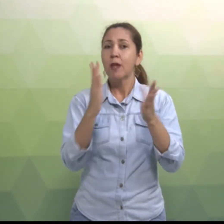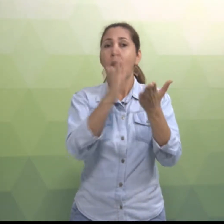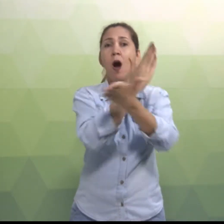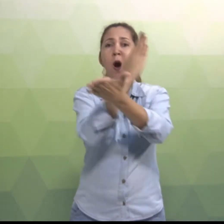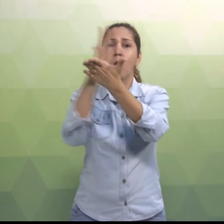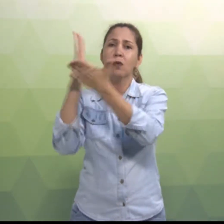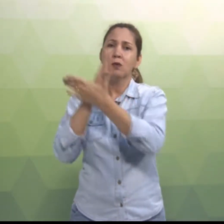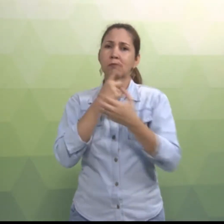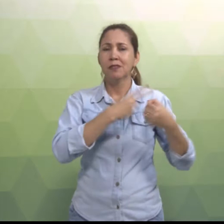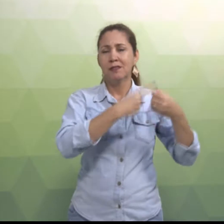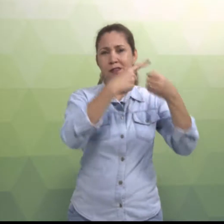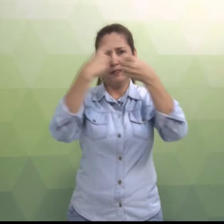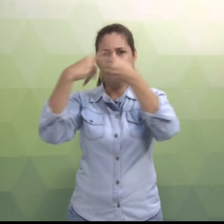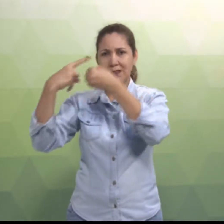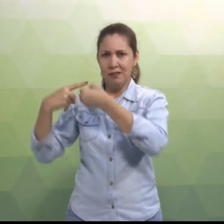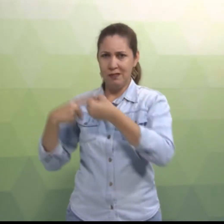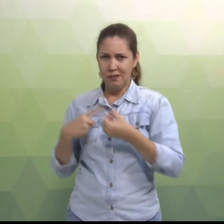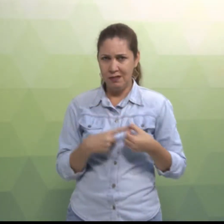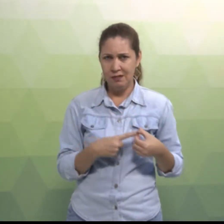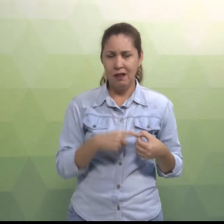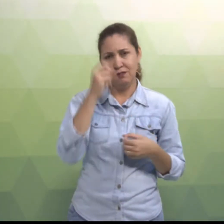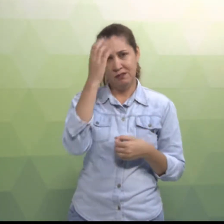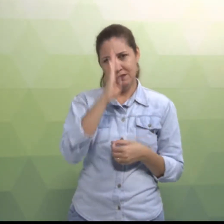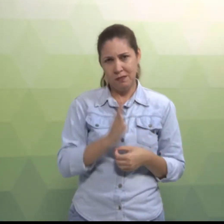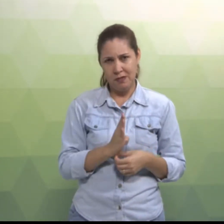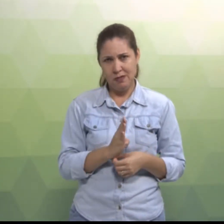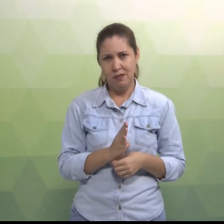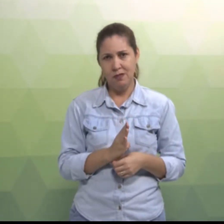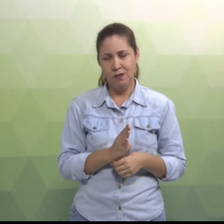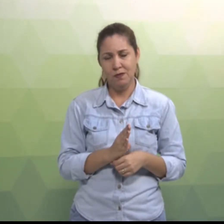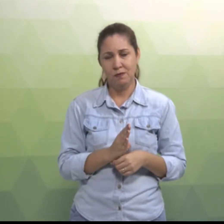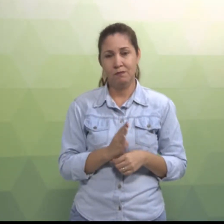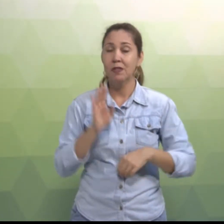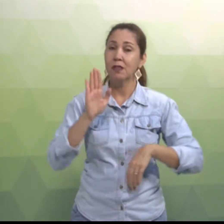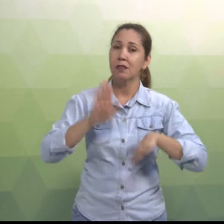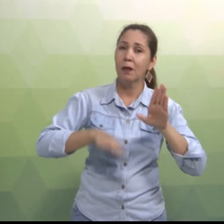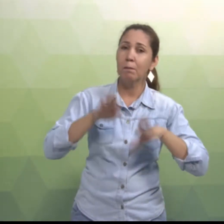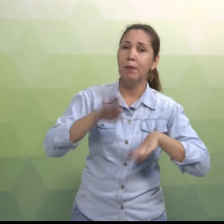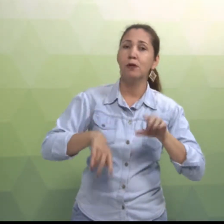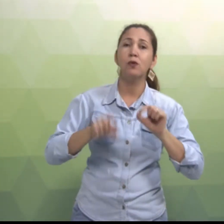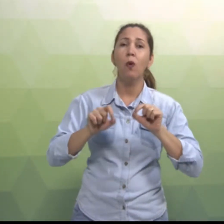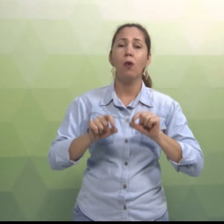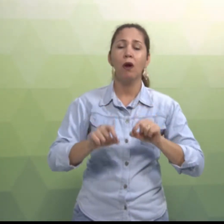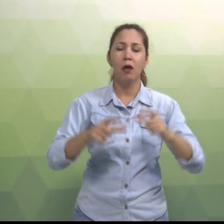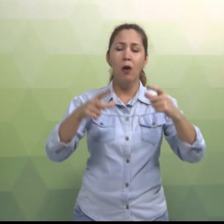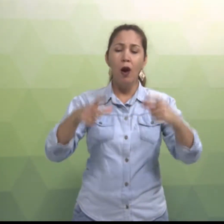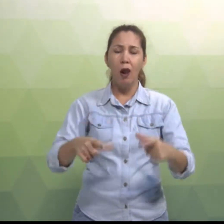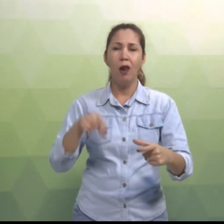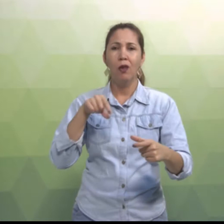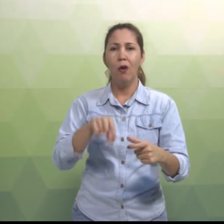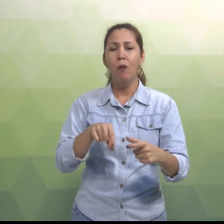ela é excelente em algumas regiões brasileiras. Vai depender do